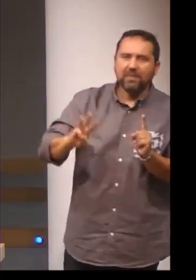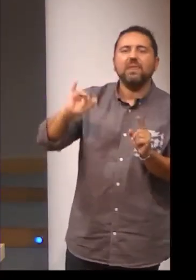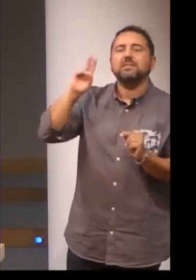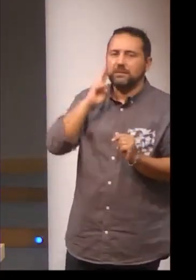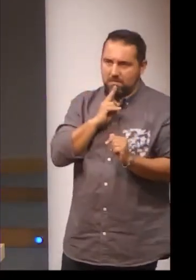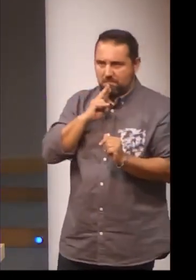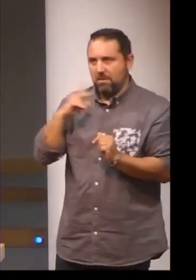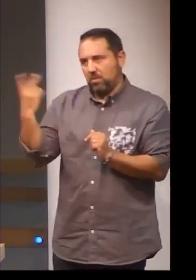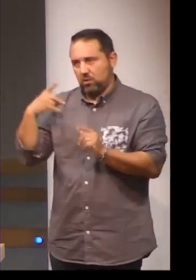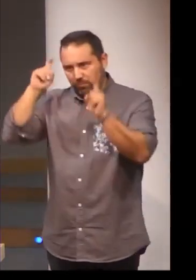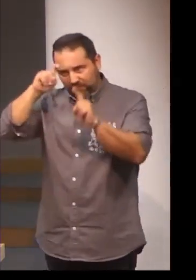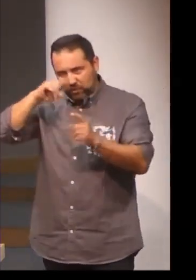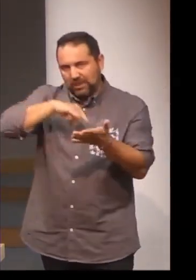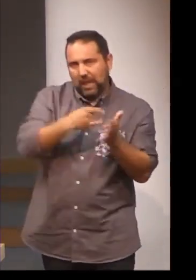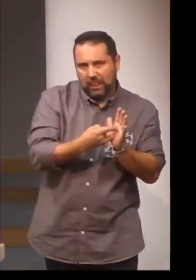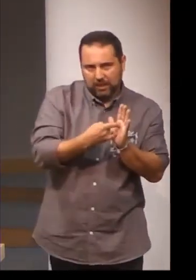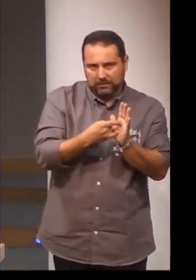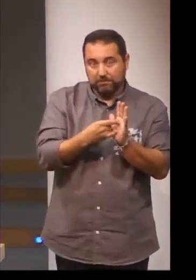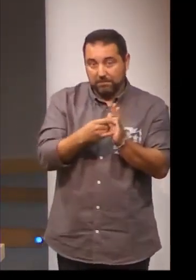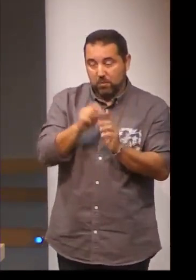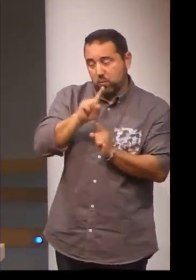Criado, efectivamente, tanto la 1 como la 2.